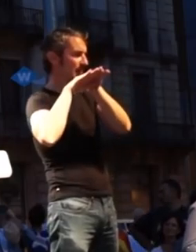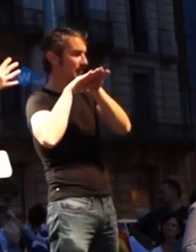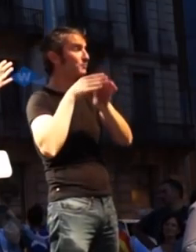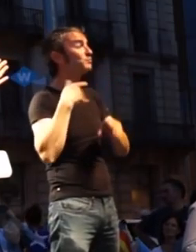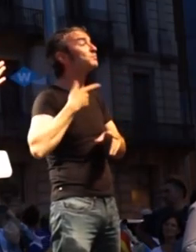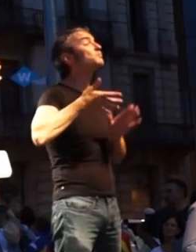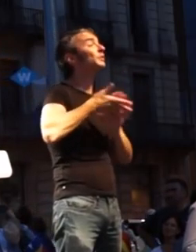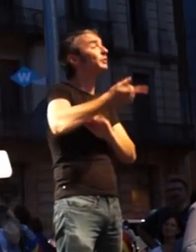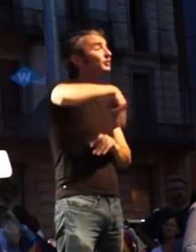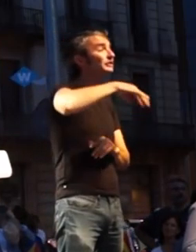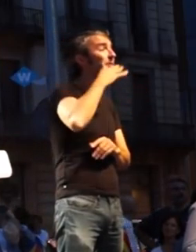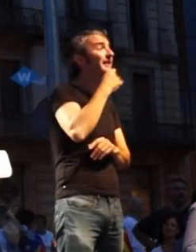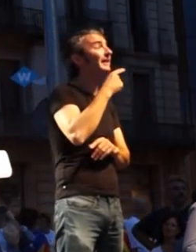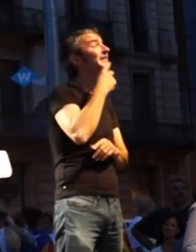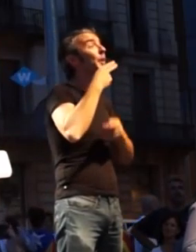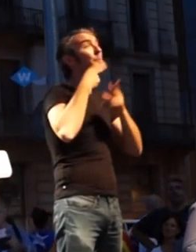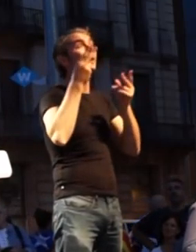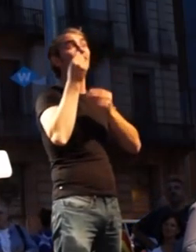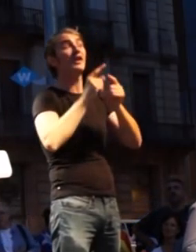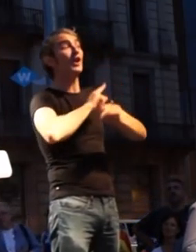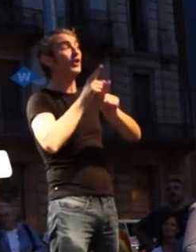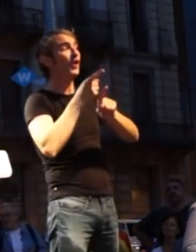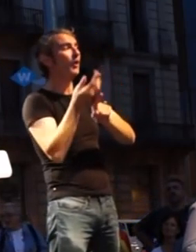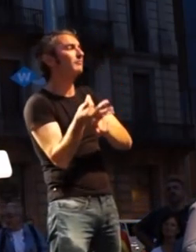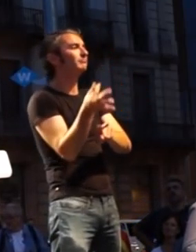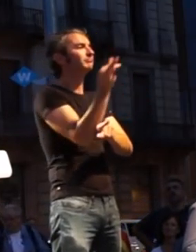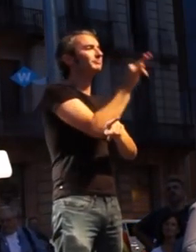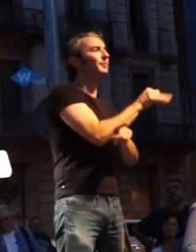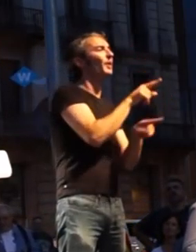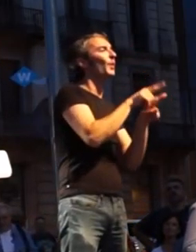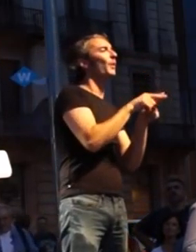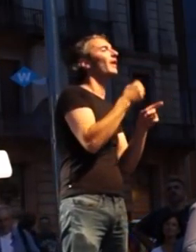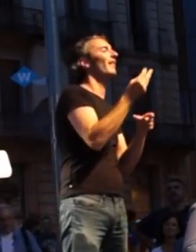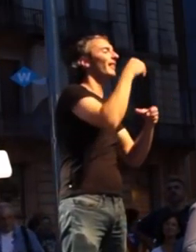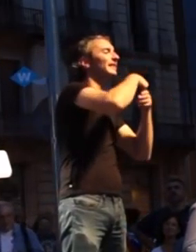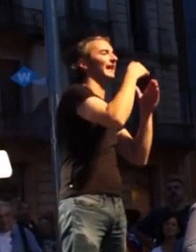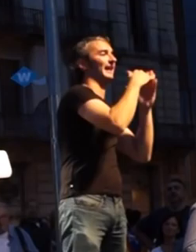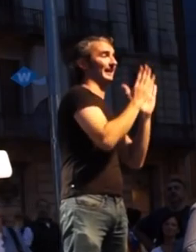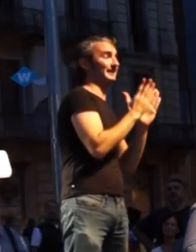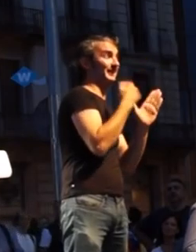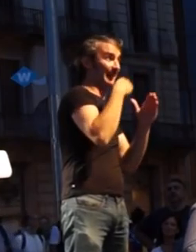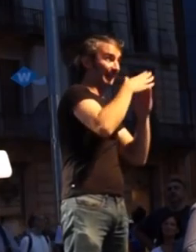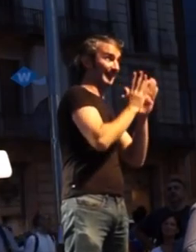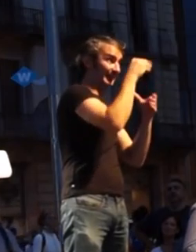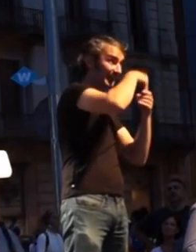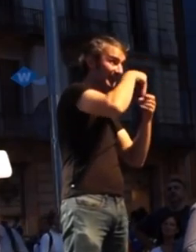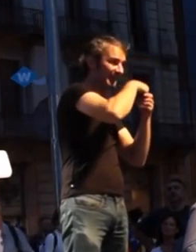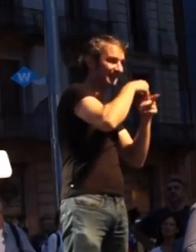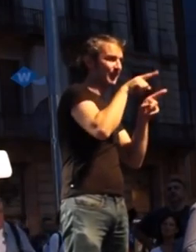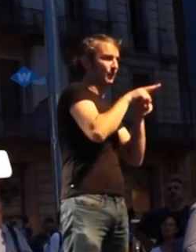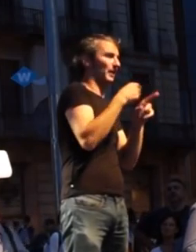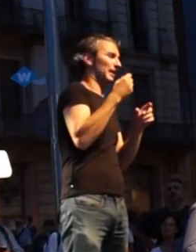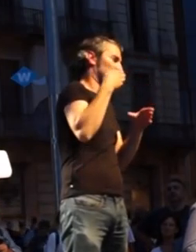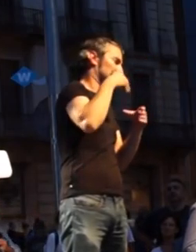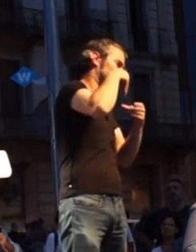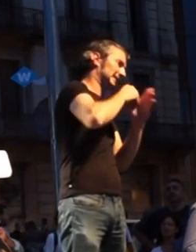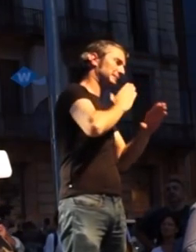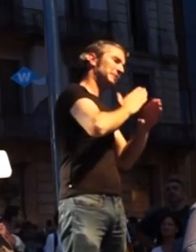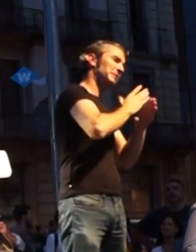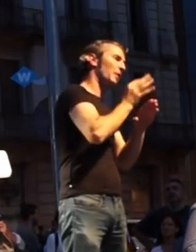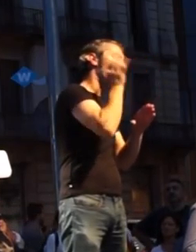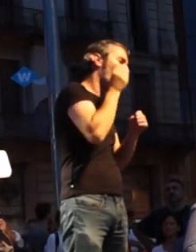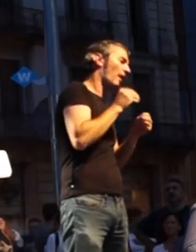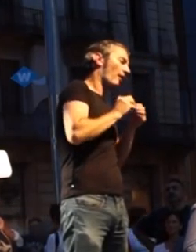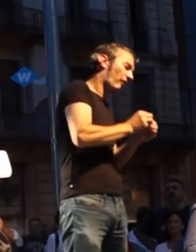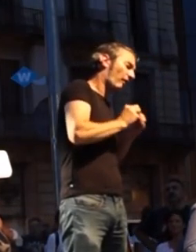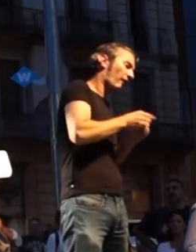que tot el que es deixa de fer des de lo públic passa a haver-se de fer des de les llars. I ja sabem que llars és eufemisme de dones perquè són les dones les que estaran fent